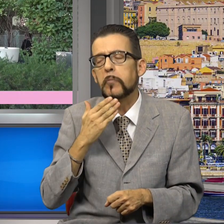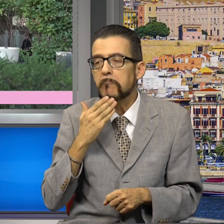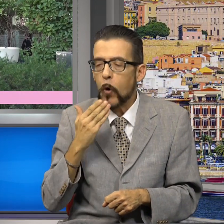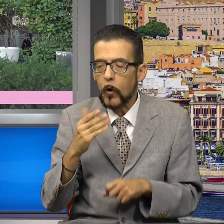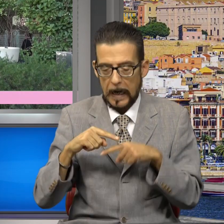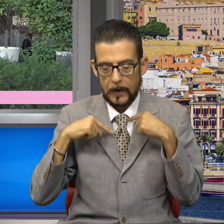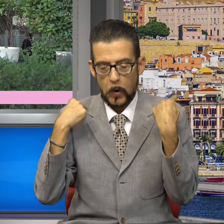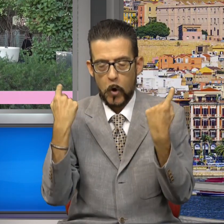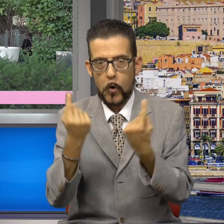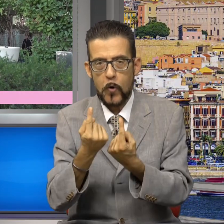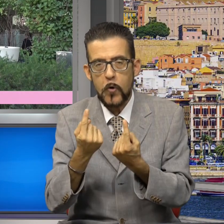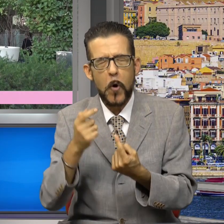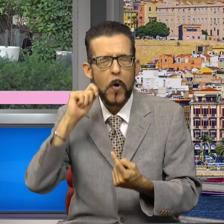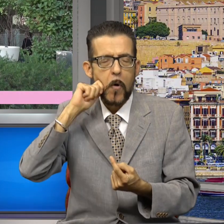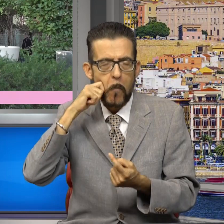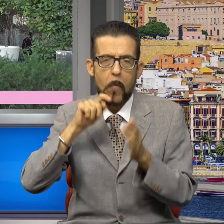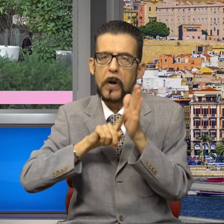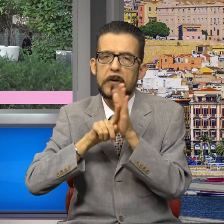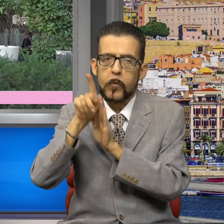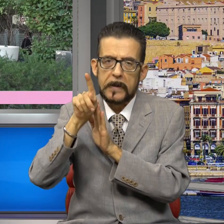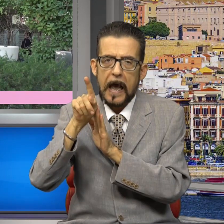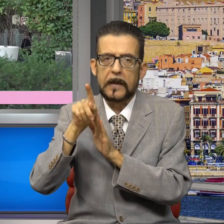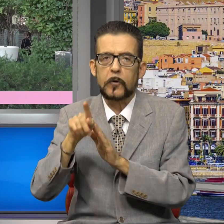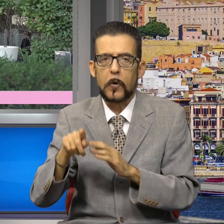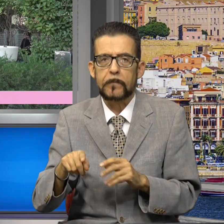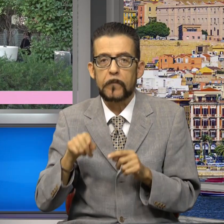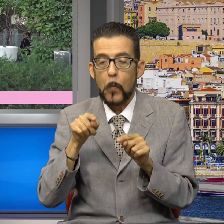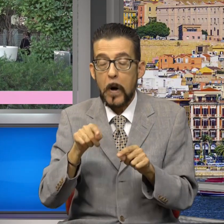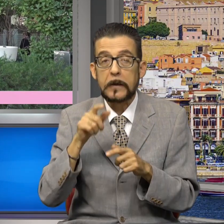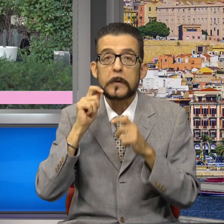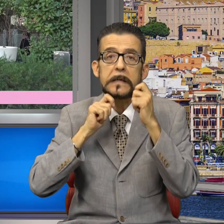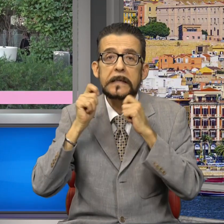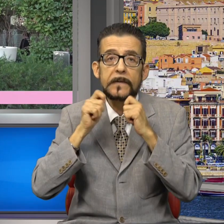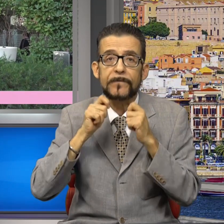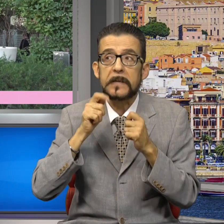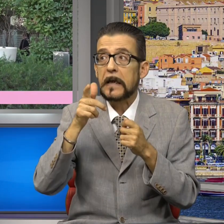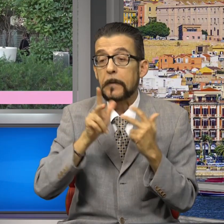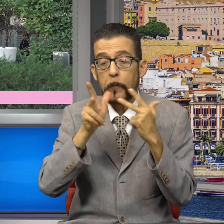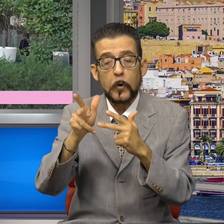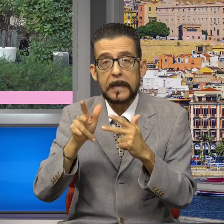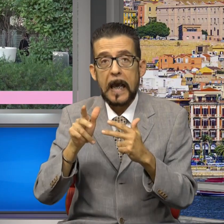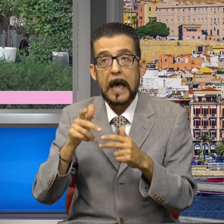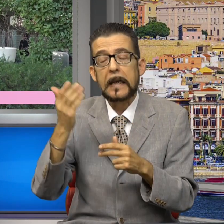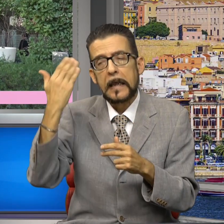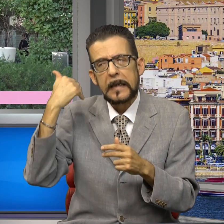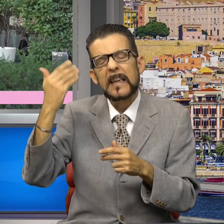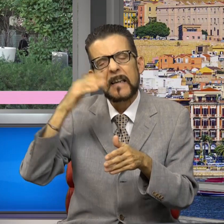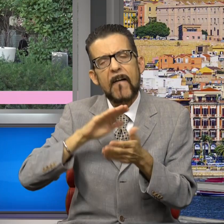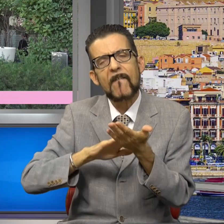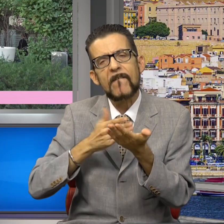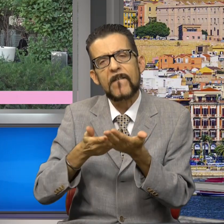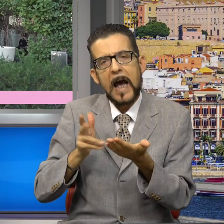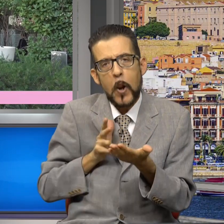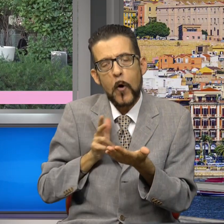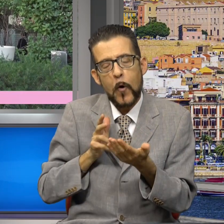Proloco per l'ottimo risultato, anche perché questo significa portare le nostre tradizioni e i nostri valori culturali anche